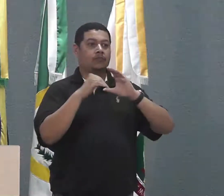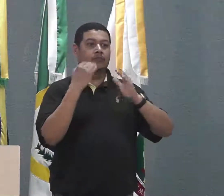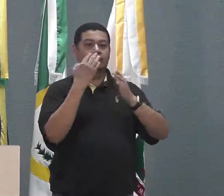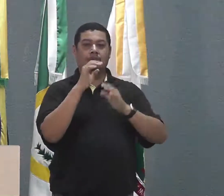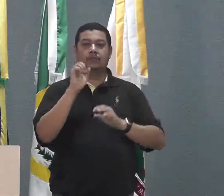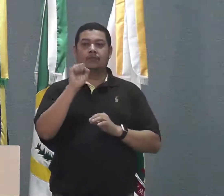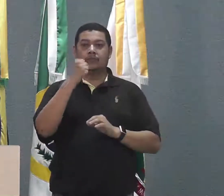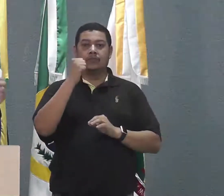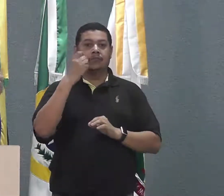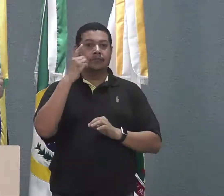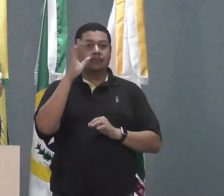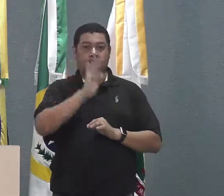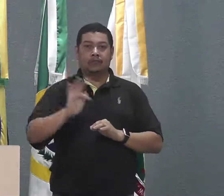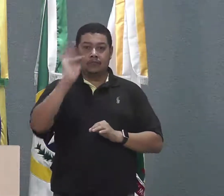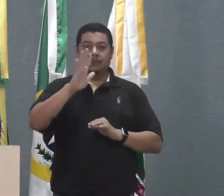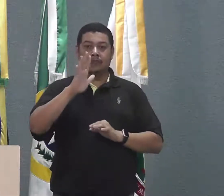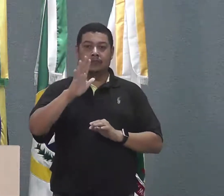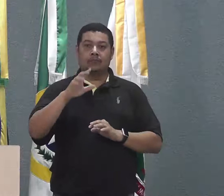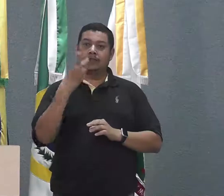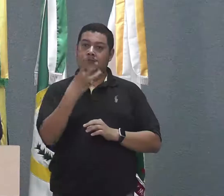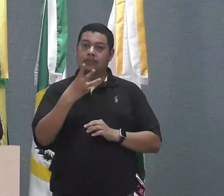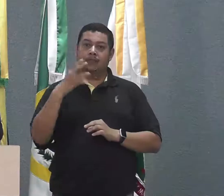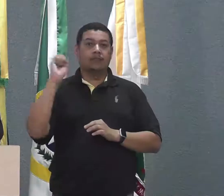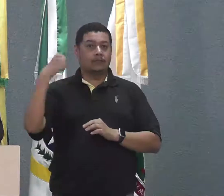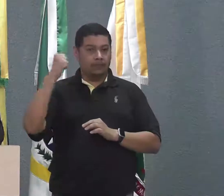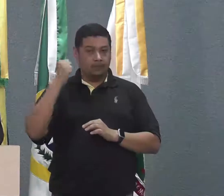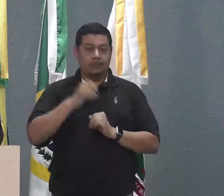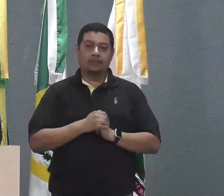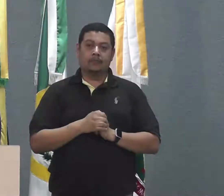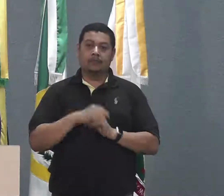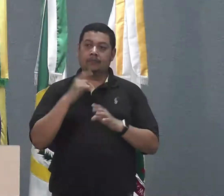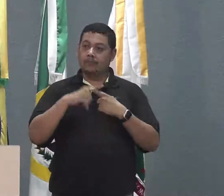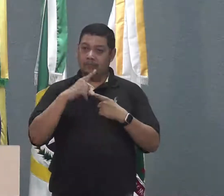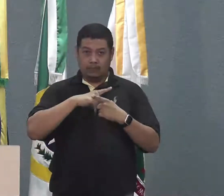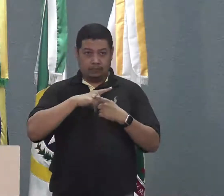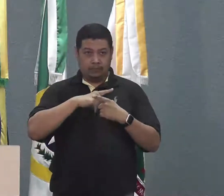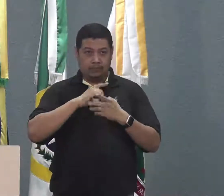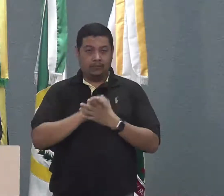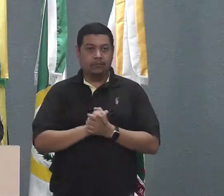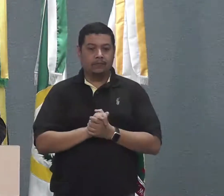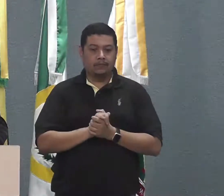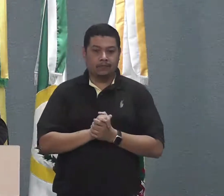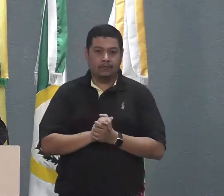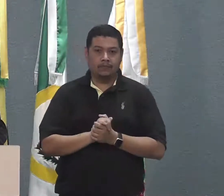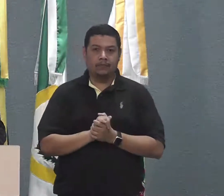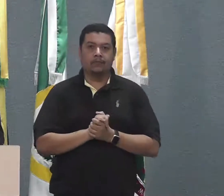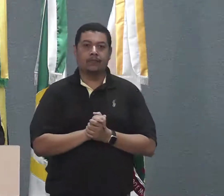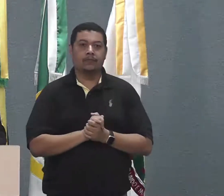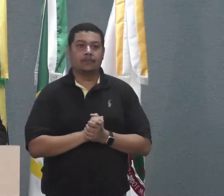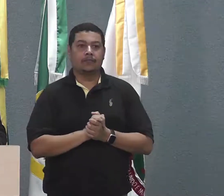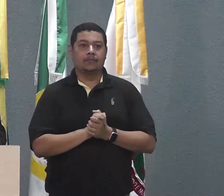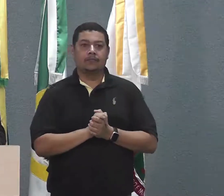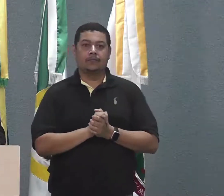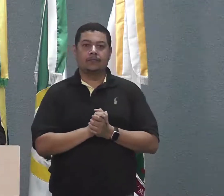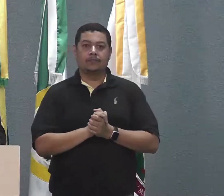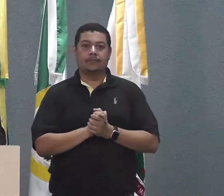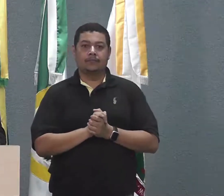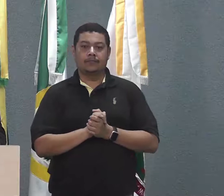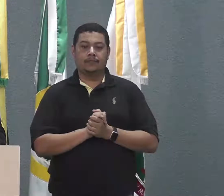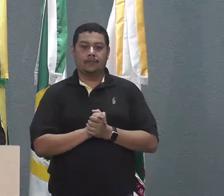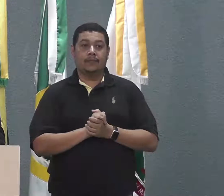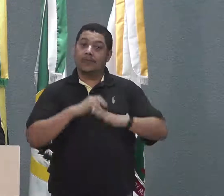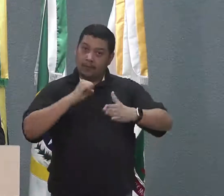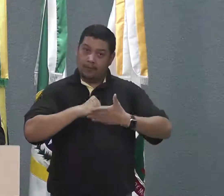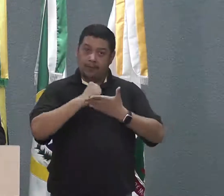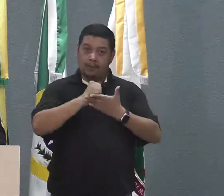deputados federais e 3 senadores, para que houvesse a excepcionalidade para a manutenção dos